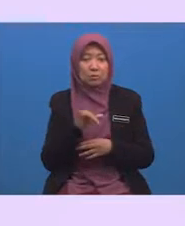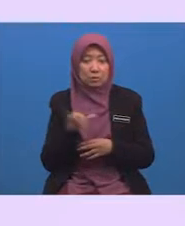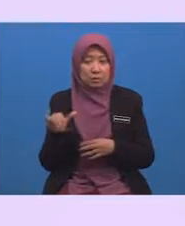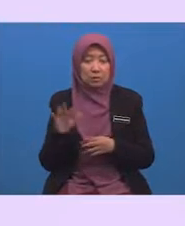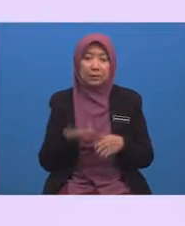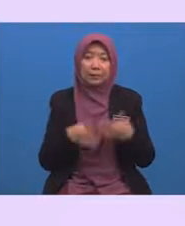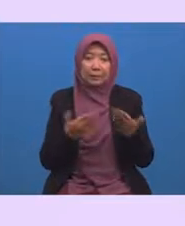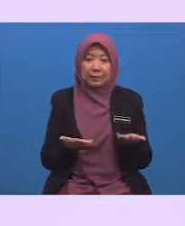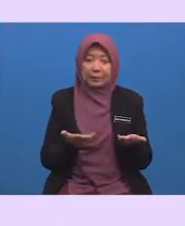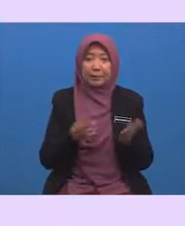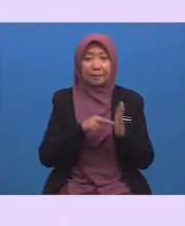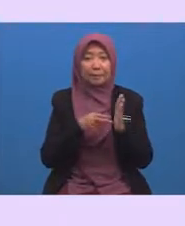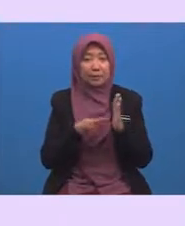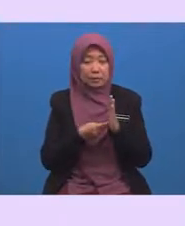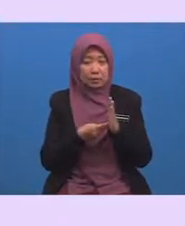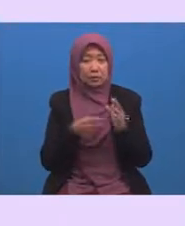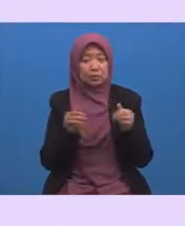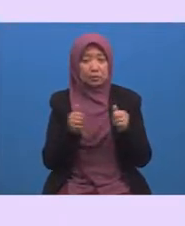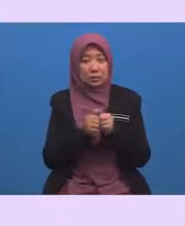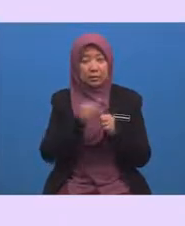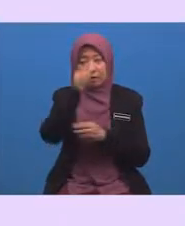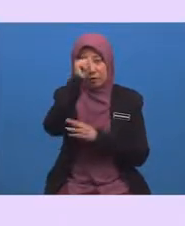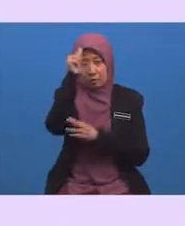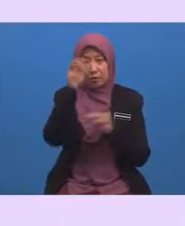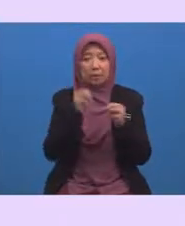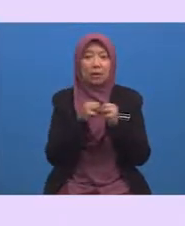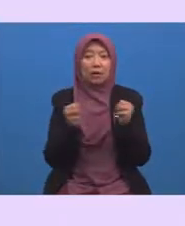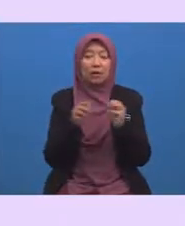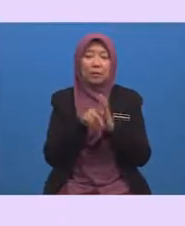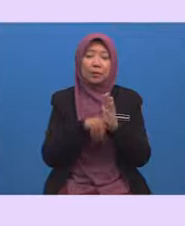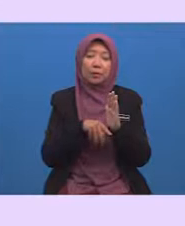bagaimanakah yang dimaksudkan dengan Allah Maha Pemurah?